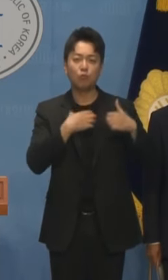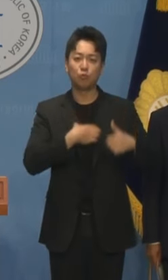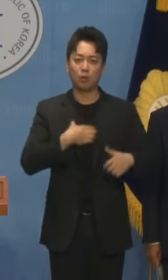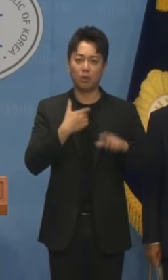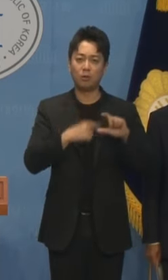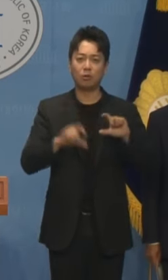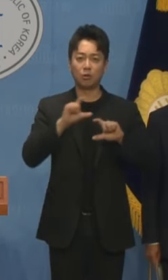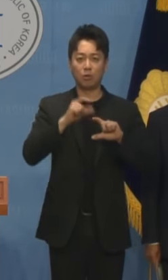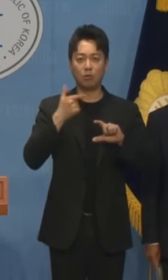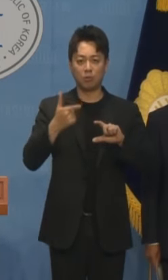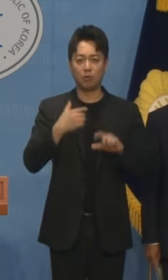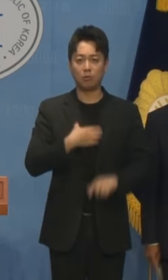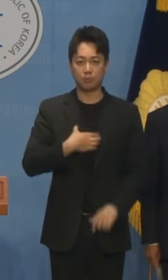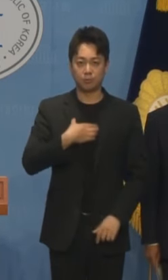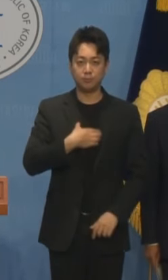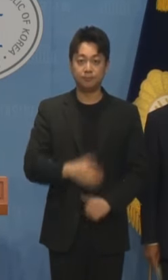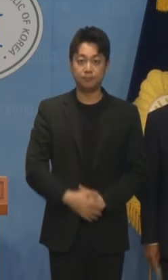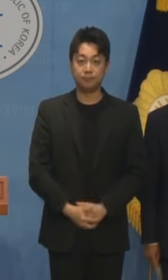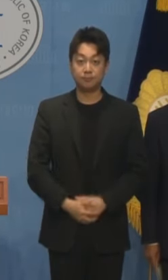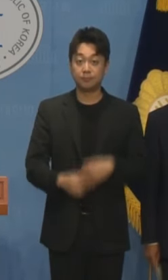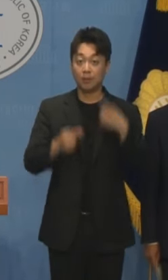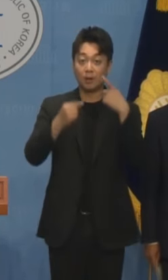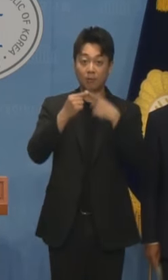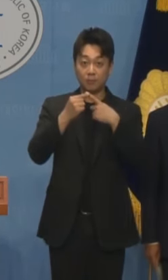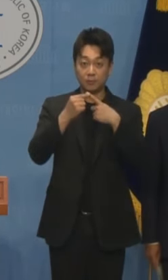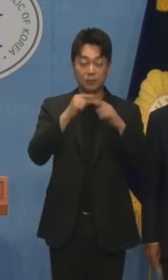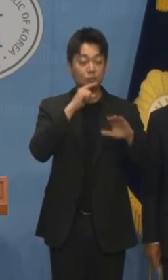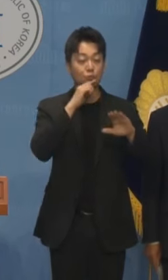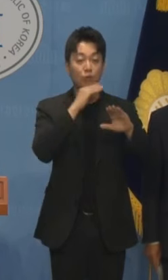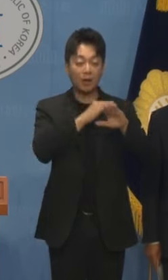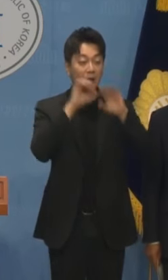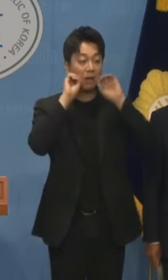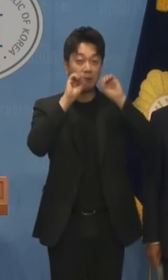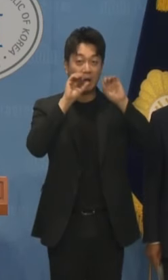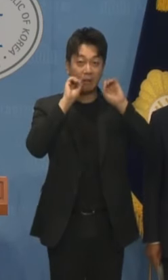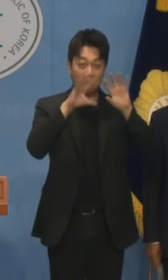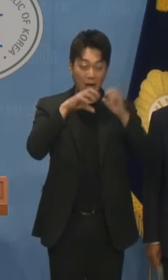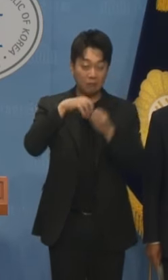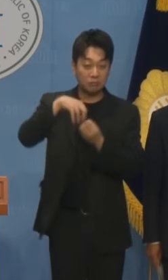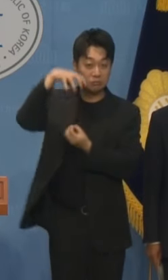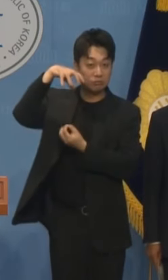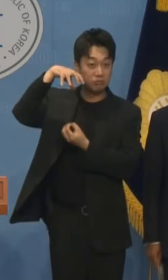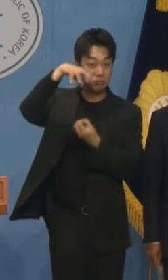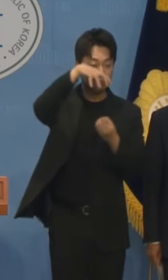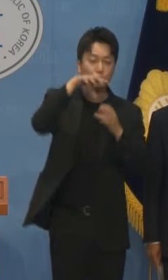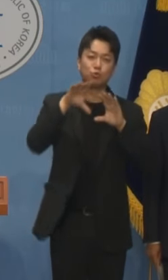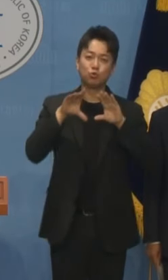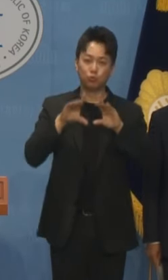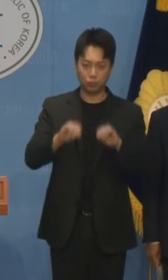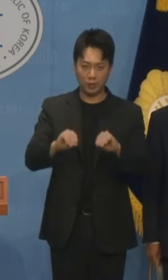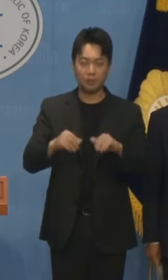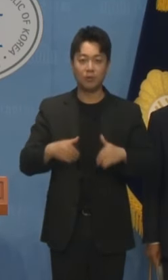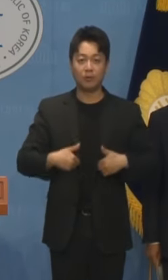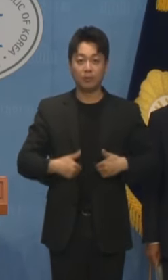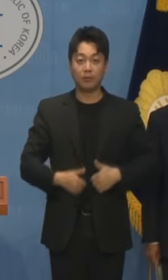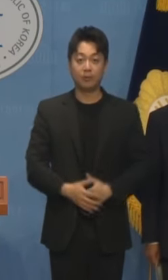불러올뿐입니다 첫 번째 대북 전단과 대남 전단을 하루빨리 중단시켜야